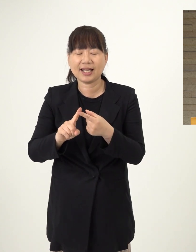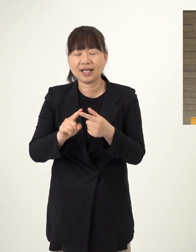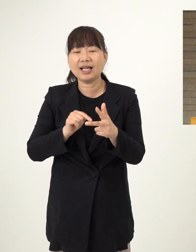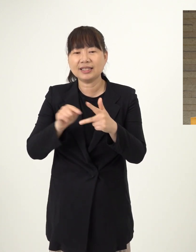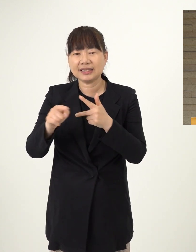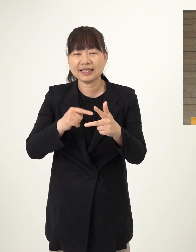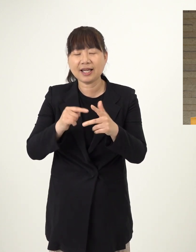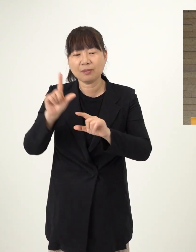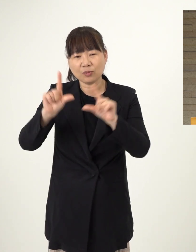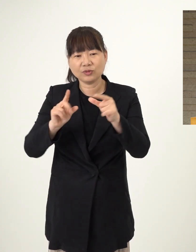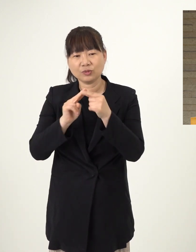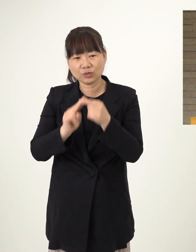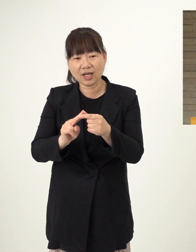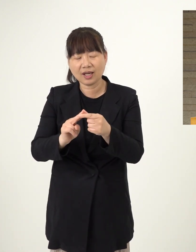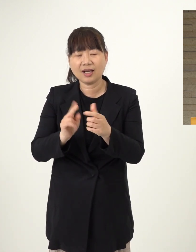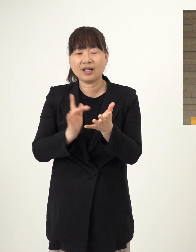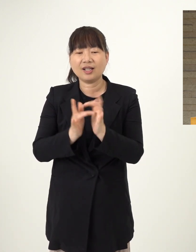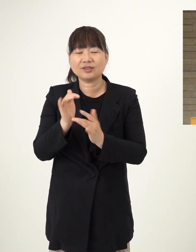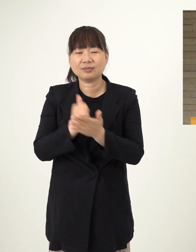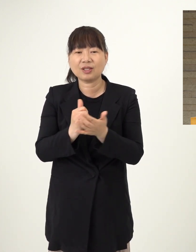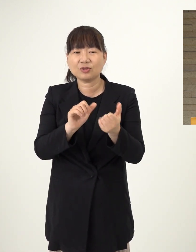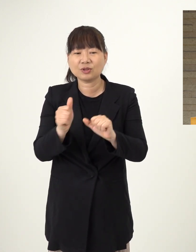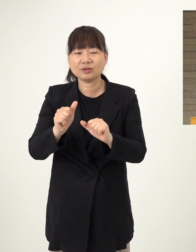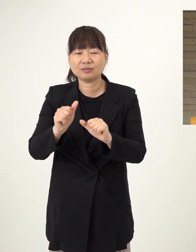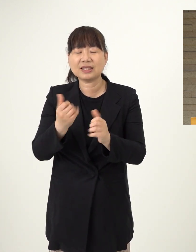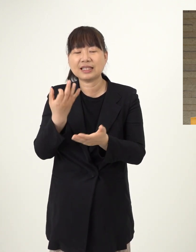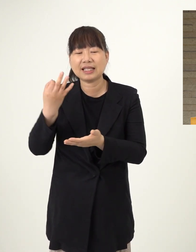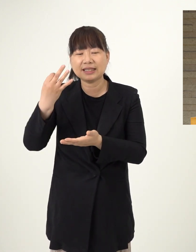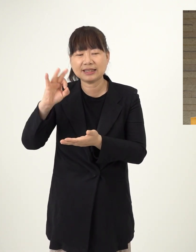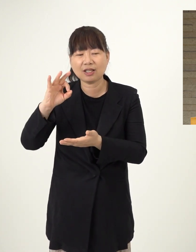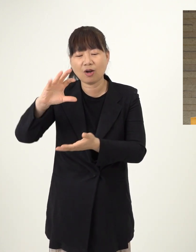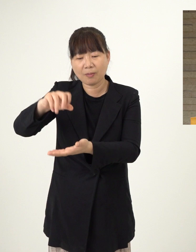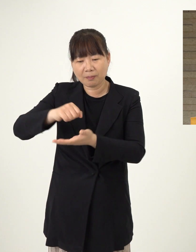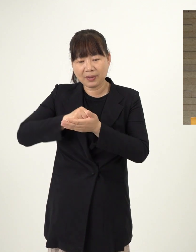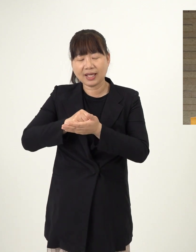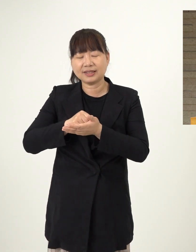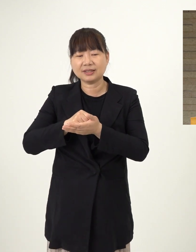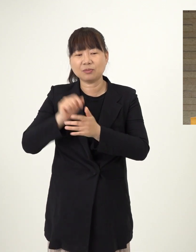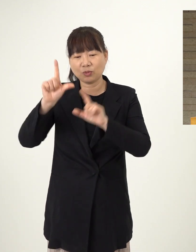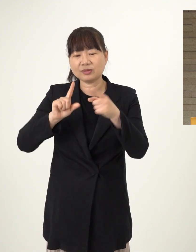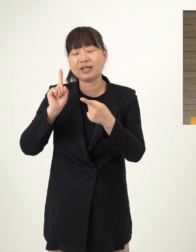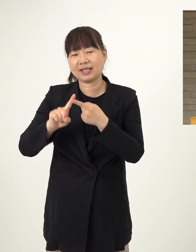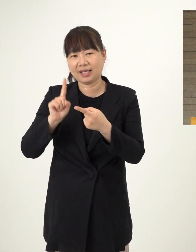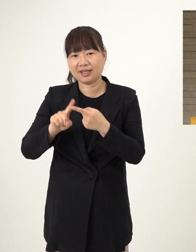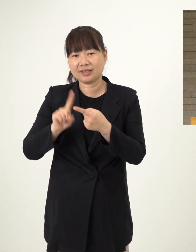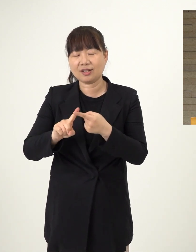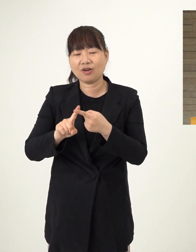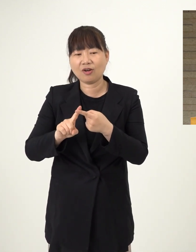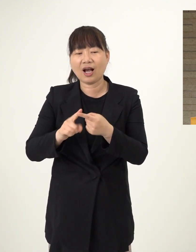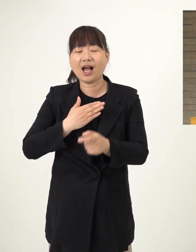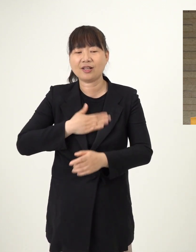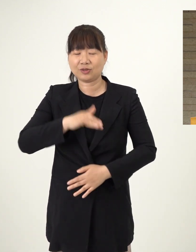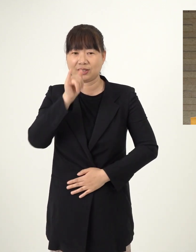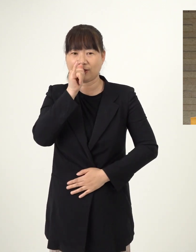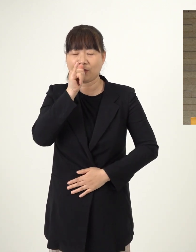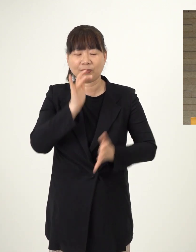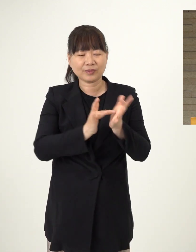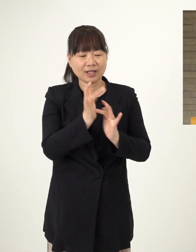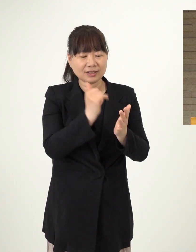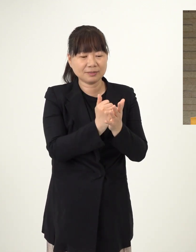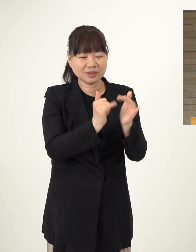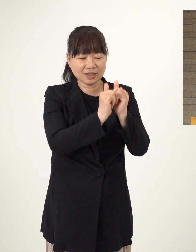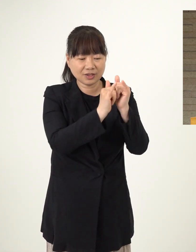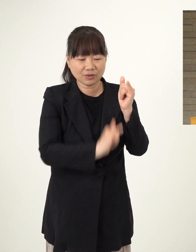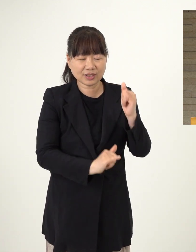받아들이고 있는가. 이것보다 더 분명한 기준은 없어요. 예수님이 역사의 어떤 명예를